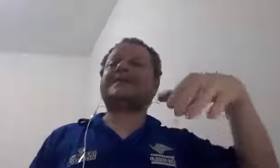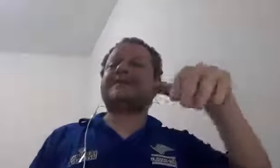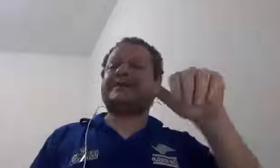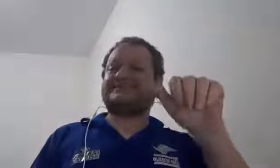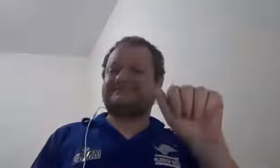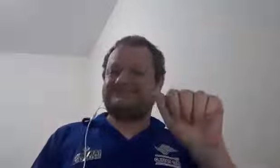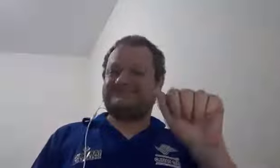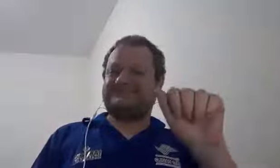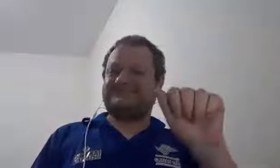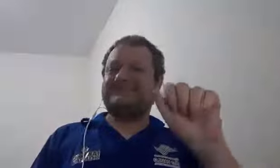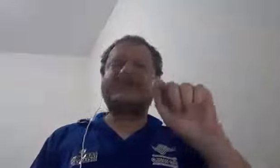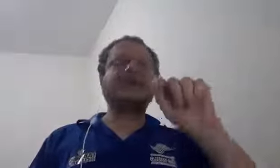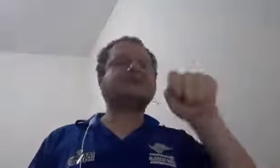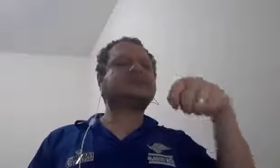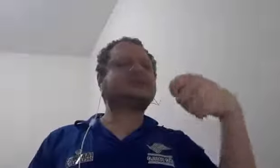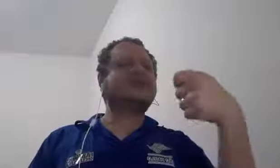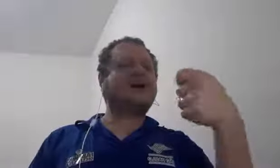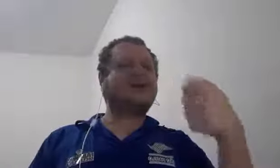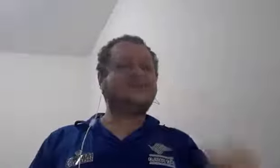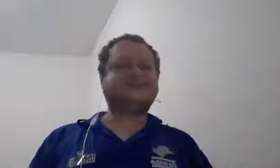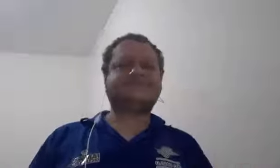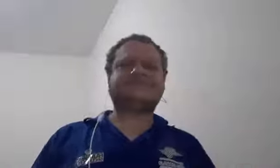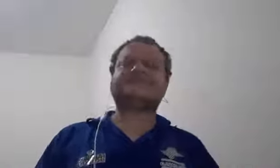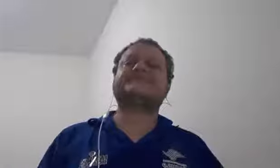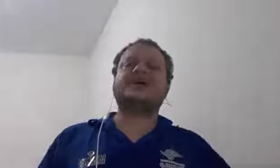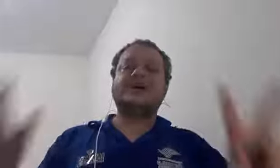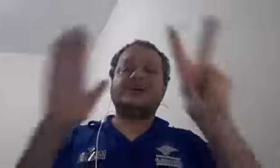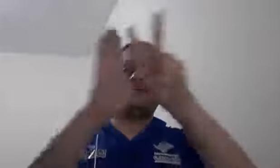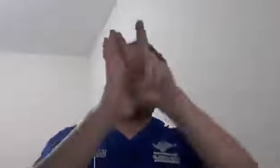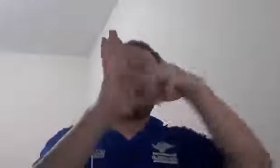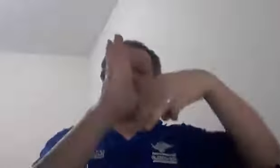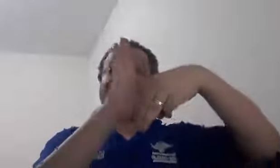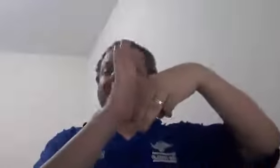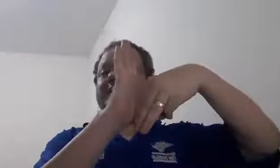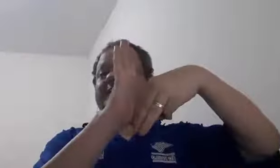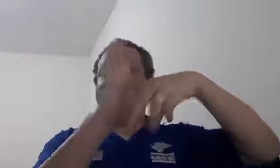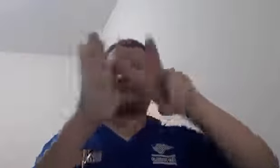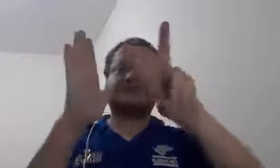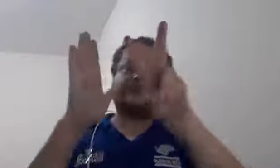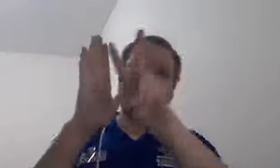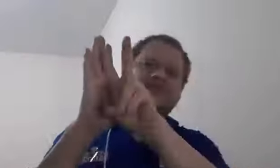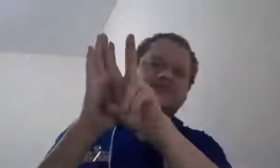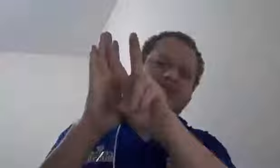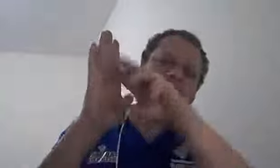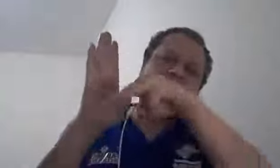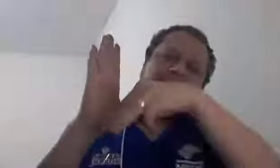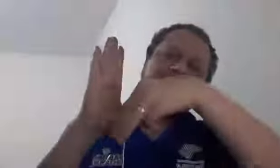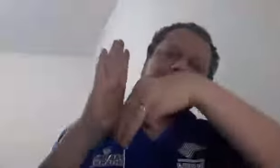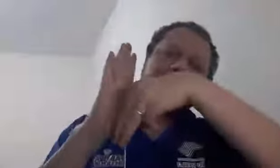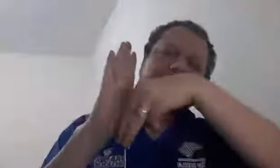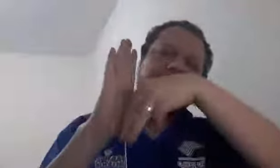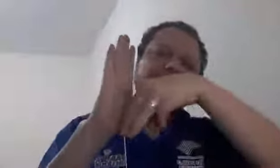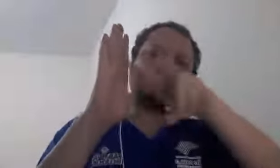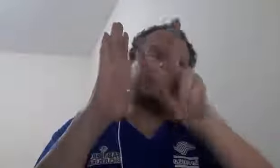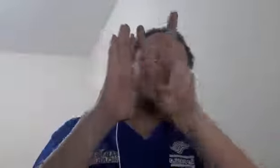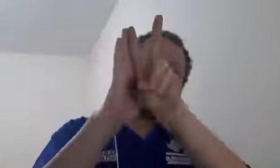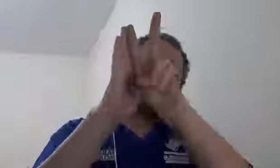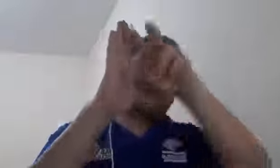Mariana. Sinal, Vila Mariana. Vila Mariana.